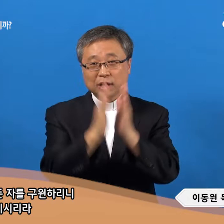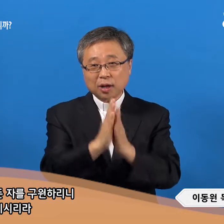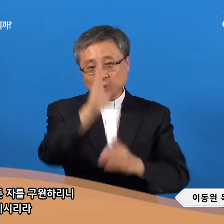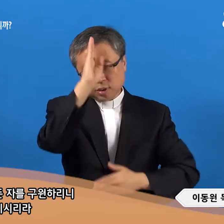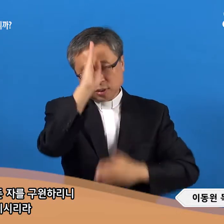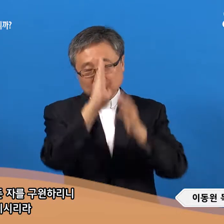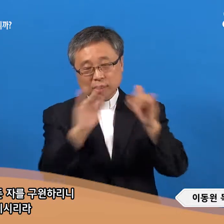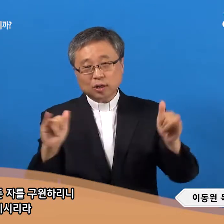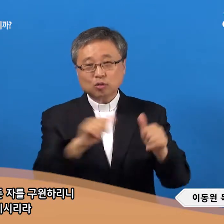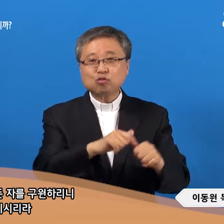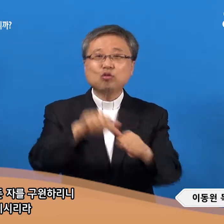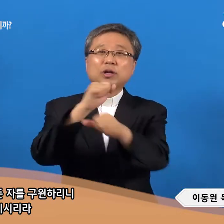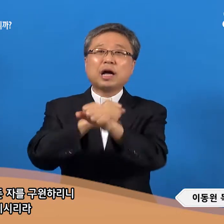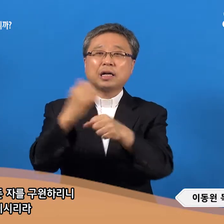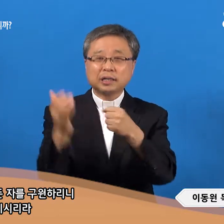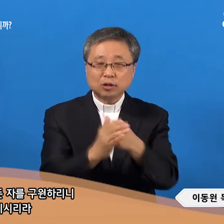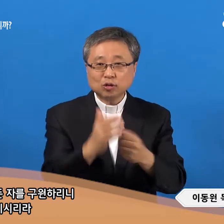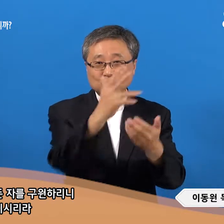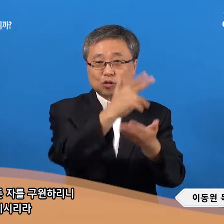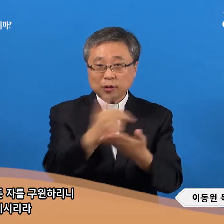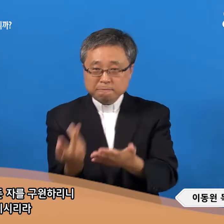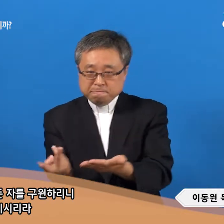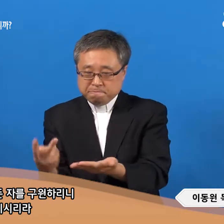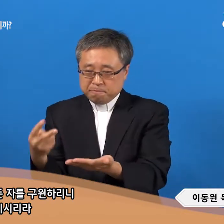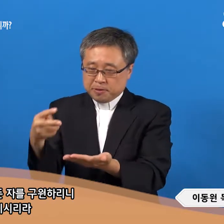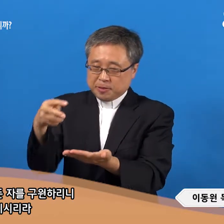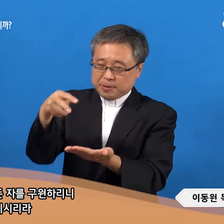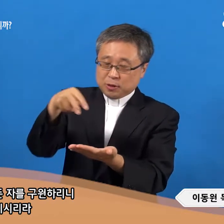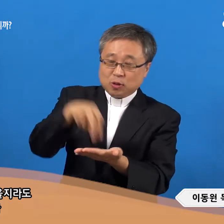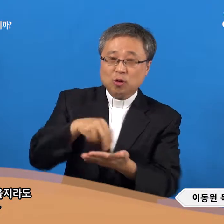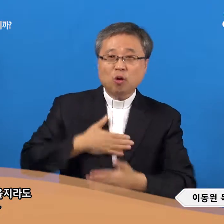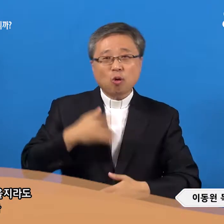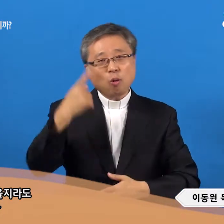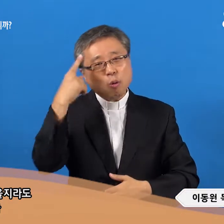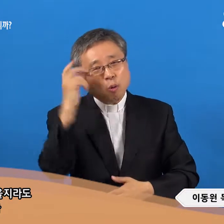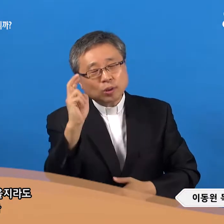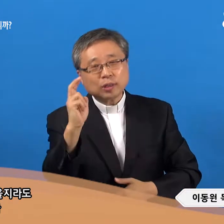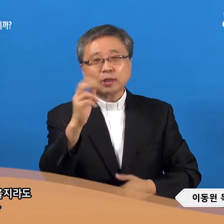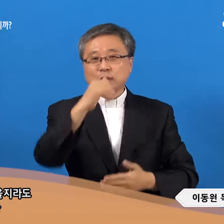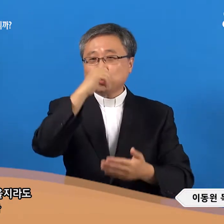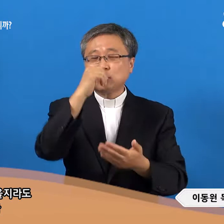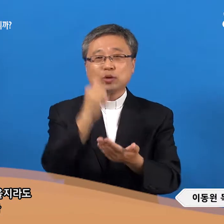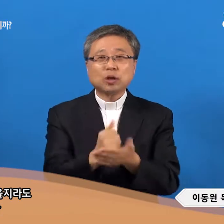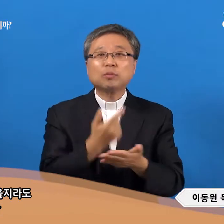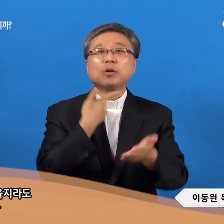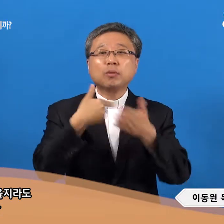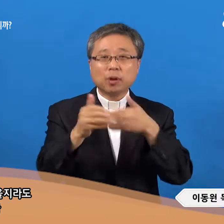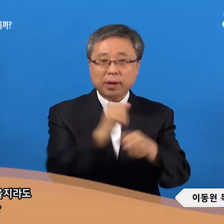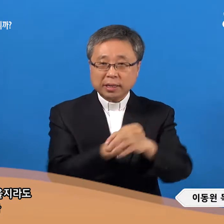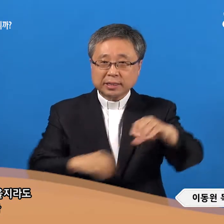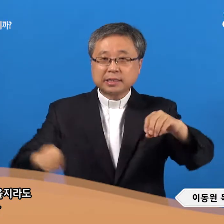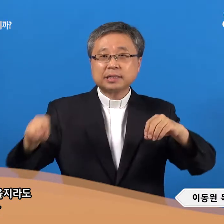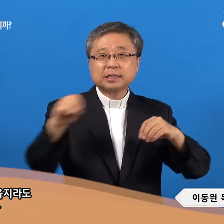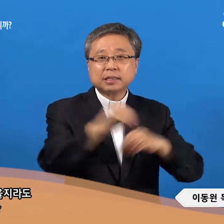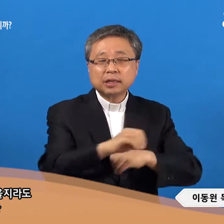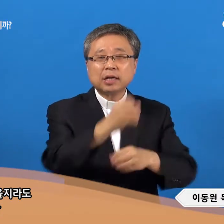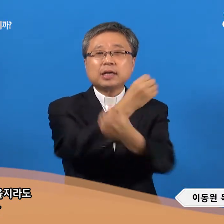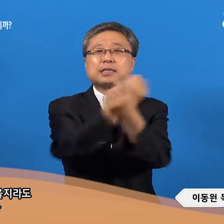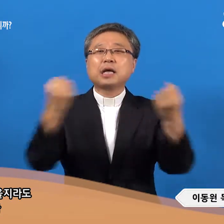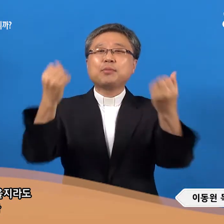병든 자를 구원하리니 주께서 그를 일으키시리라. 혹시 죄를 범하였을지라도 사하심을